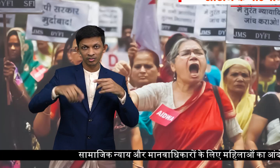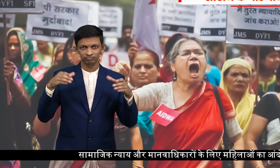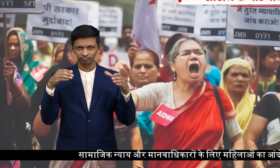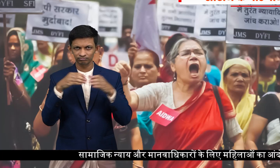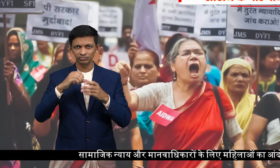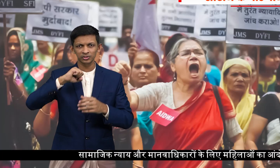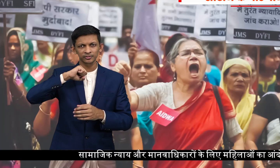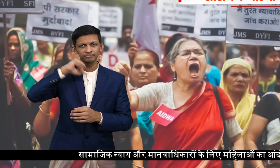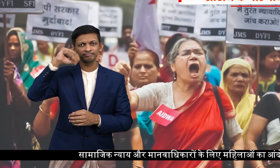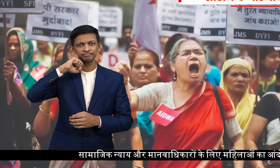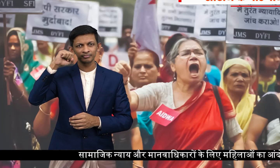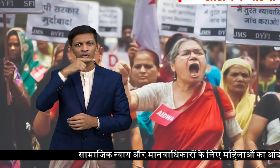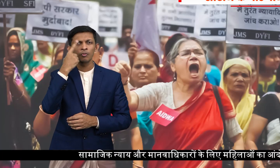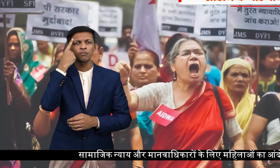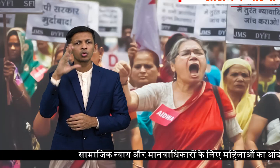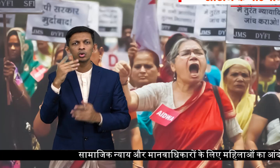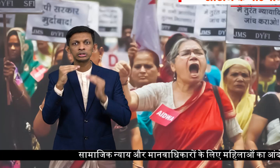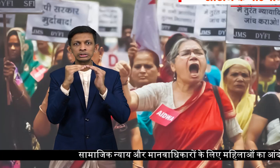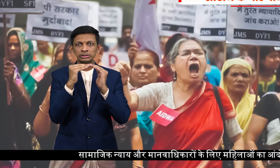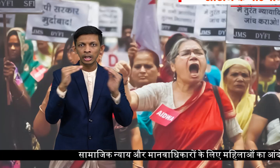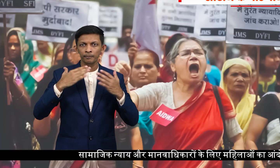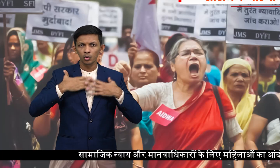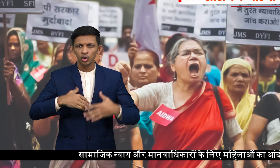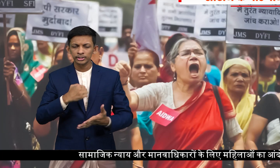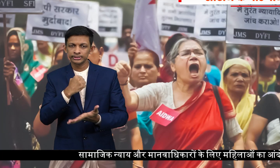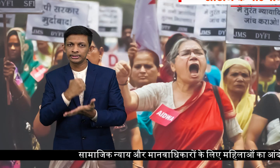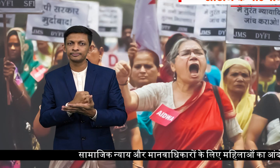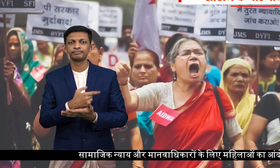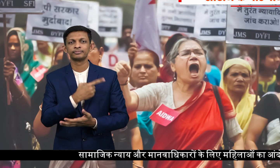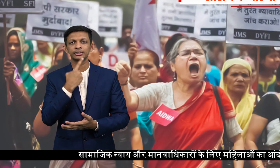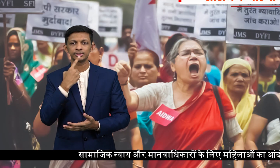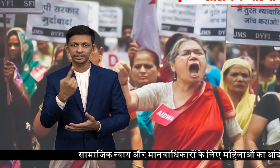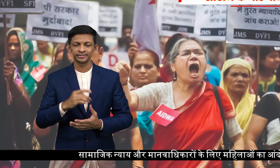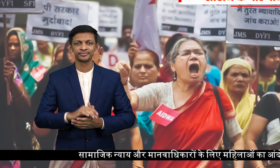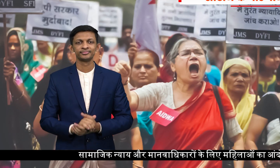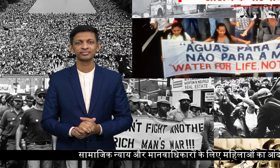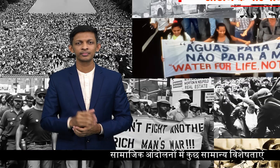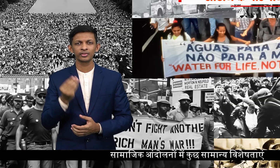सामाजिक न्याय और मानवाधिकारों के लिए महिलाओं का आंदोलन।